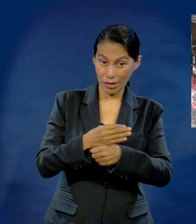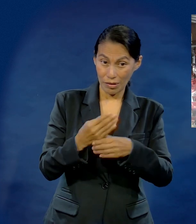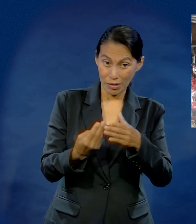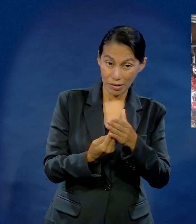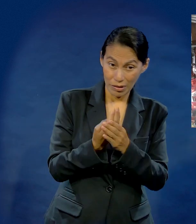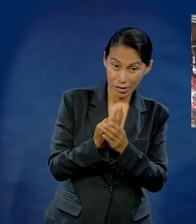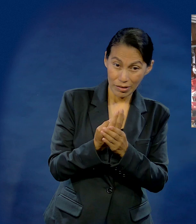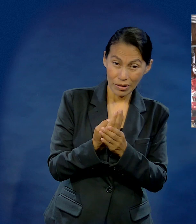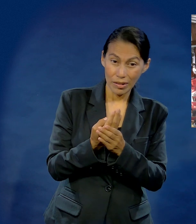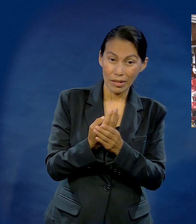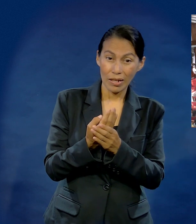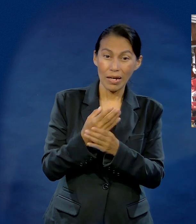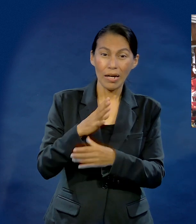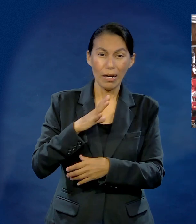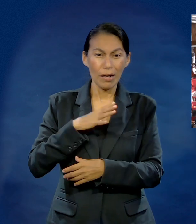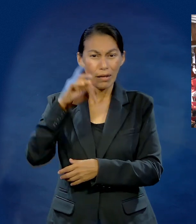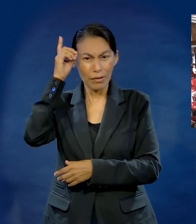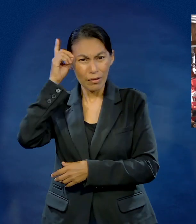cambiará.